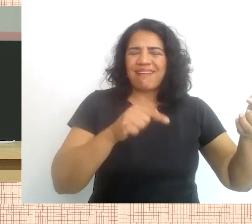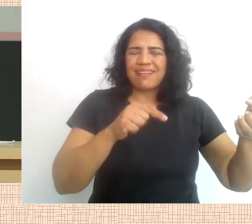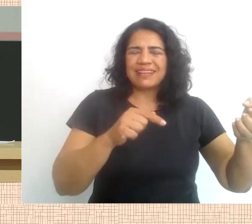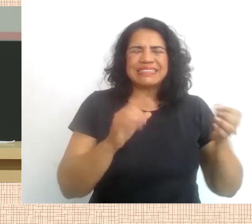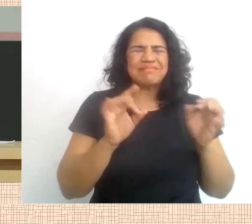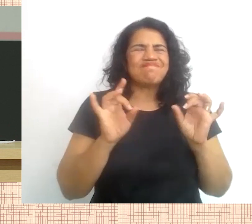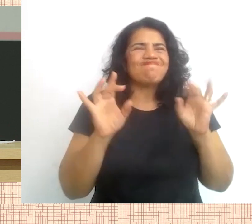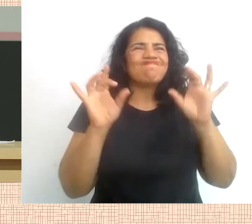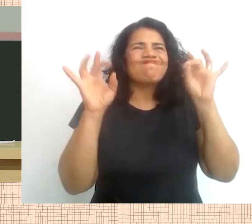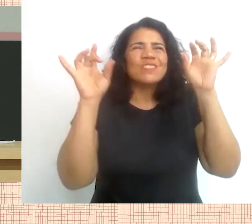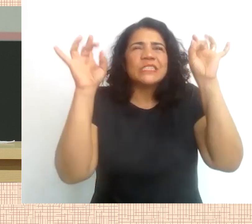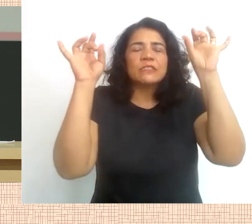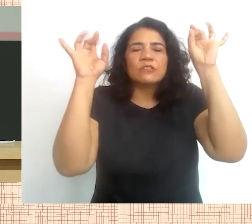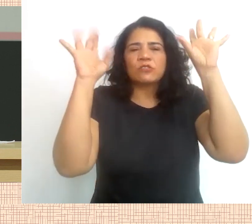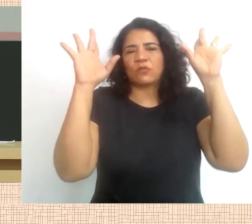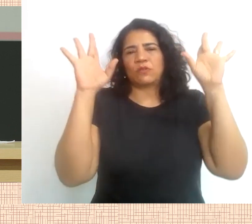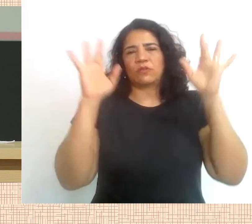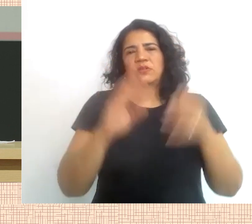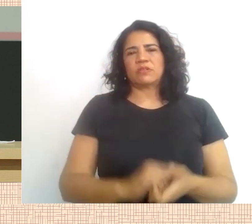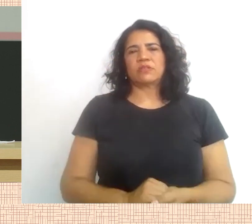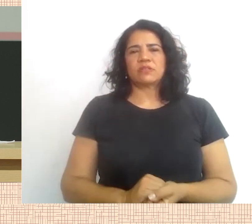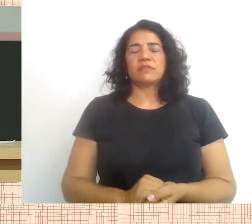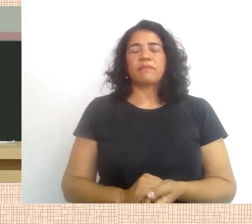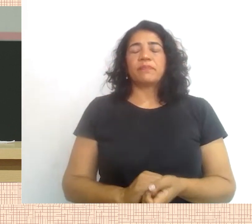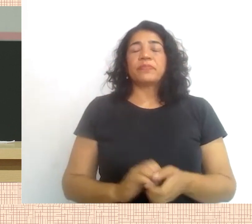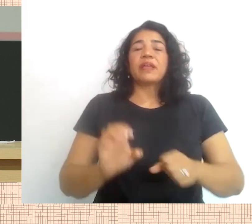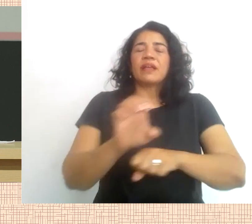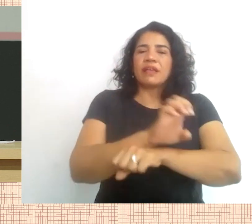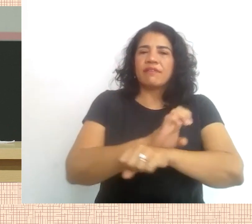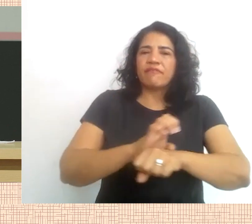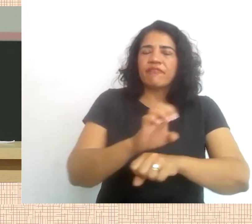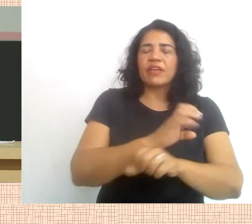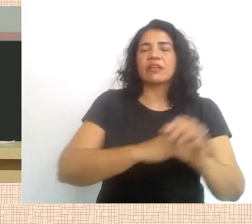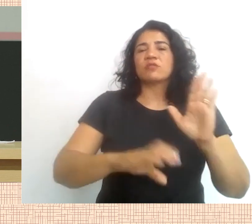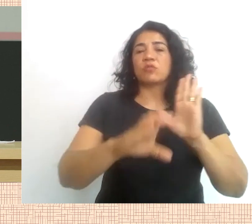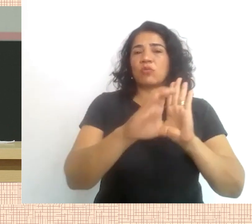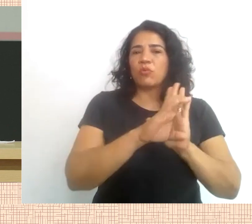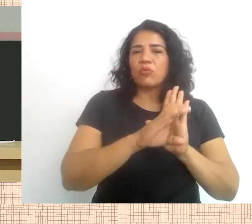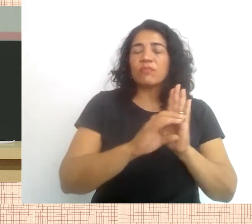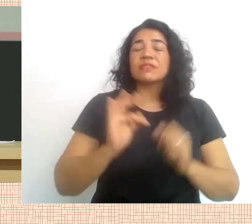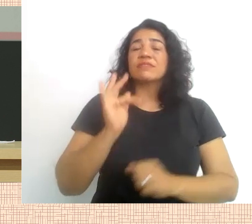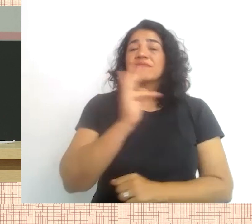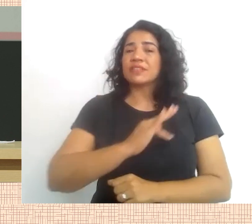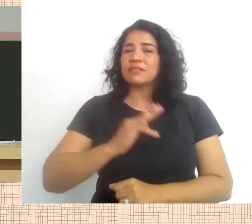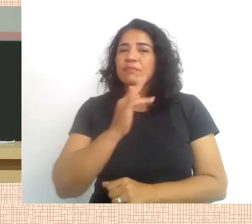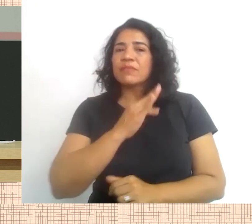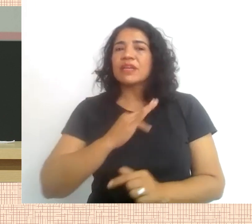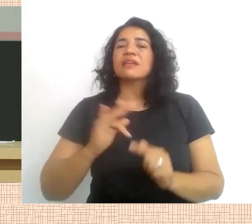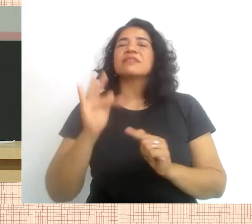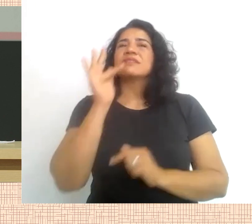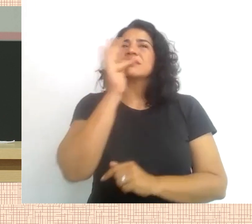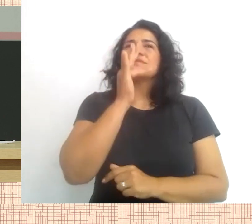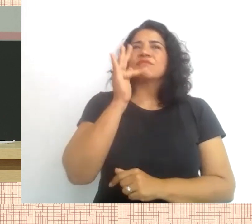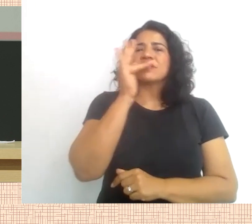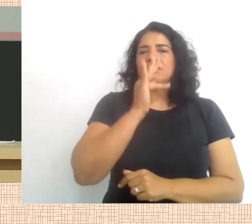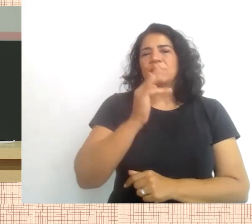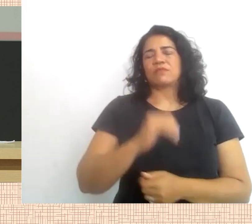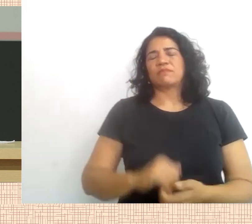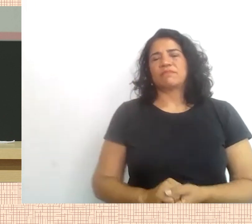Gálatas, são livros principais da Bíblia, considerado até o coração da Bíblia,